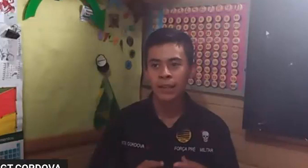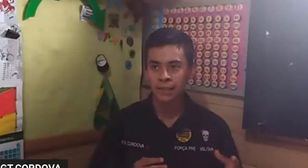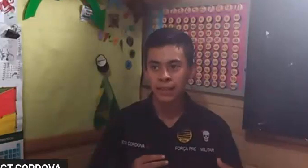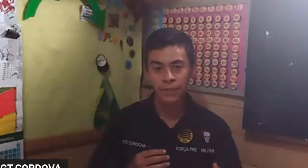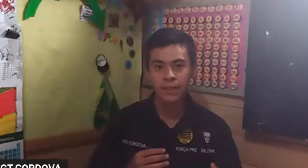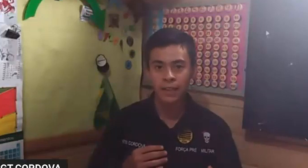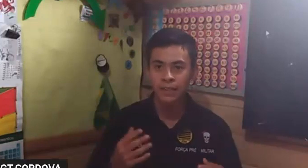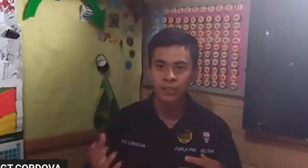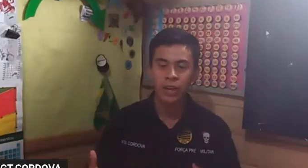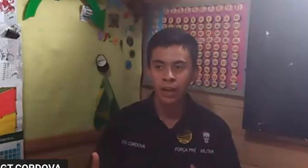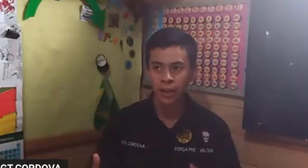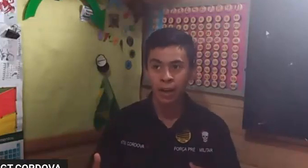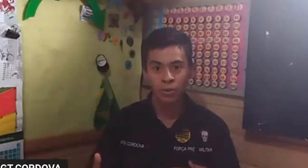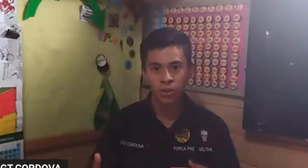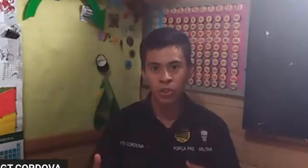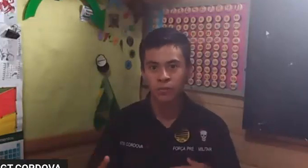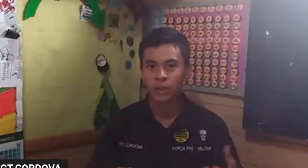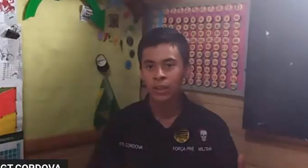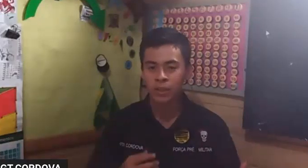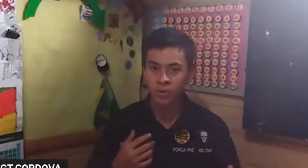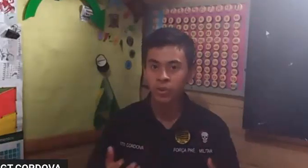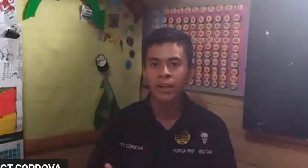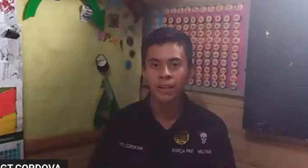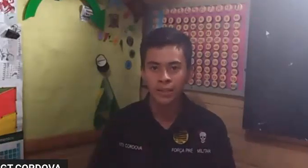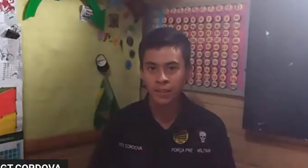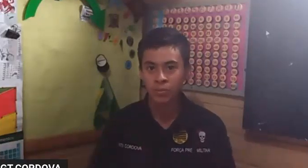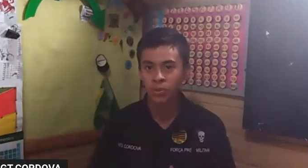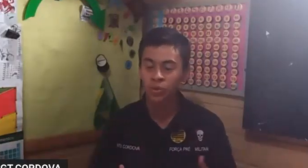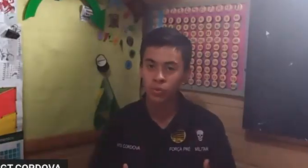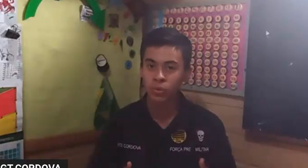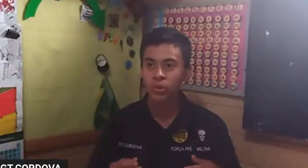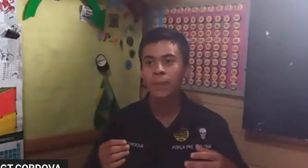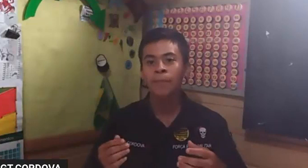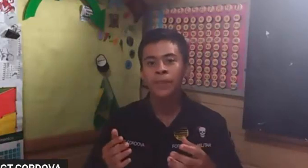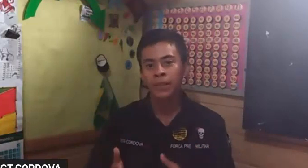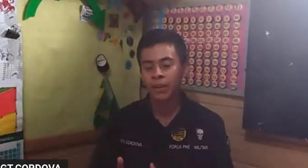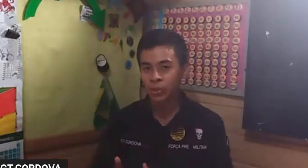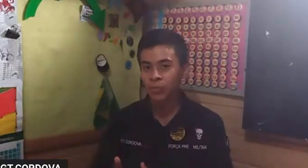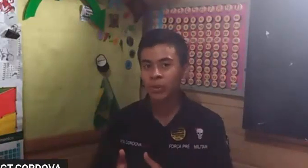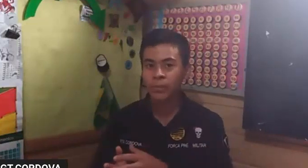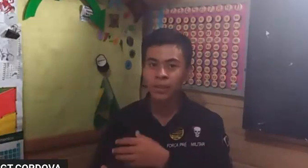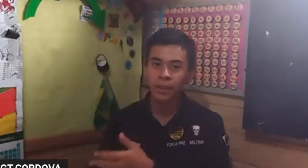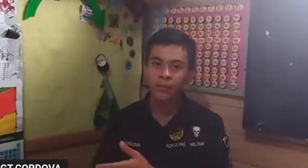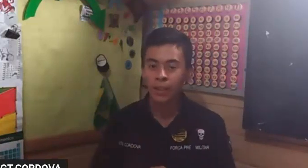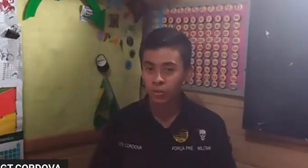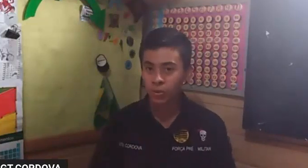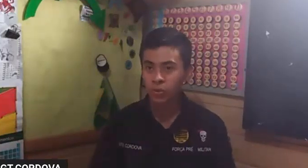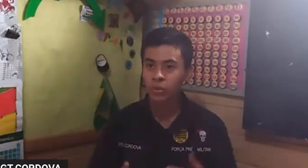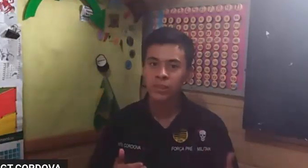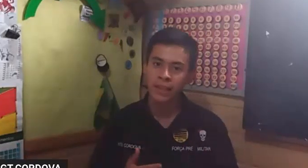essa deficiência auditiva ou até mesmo sonora, aqueles que são mudos ou surdos. Então é muito bom também tentar falar com outros surdos, aqueles